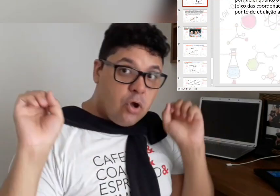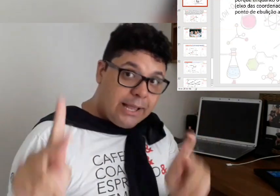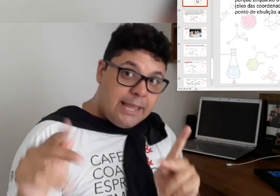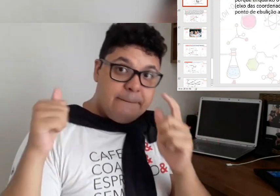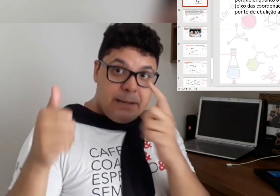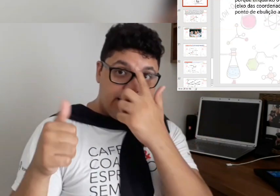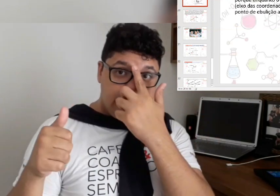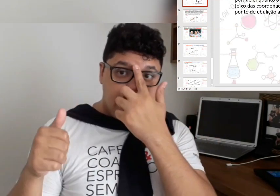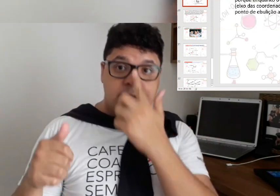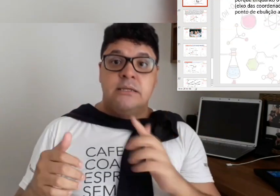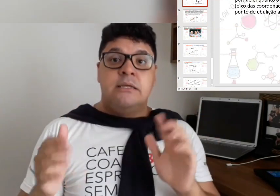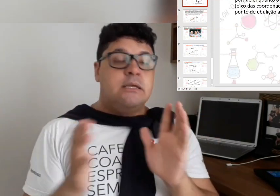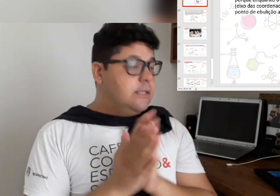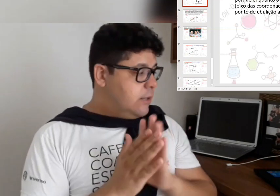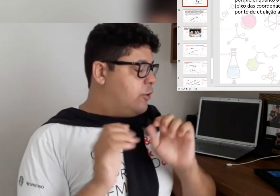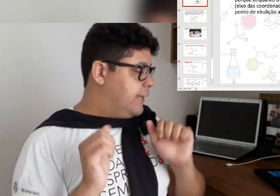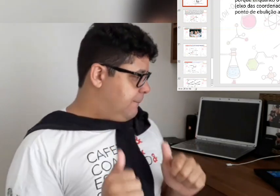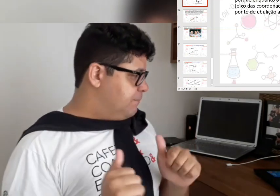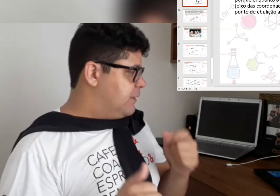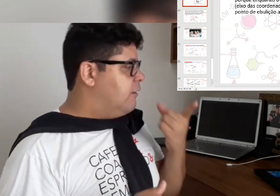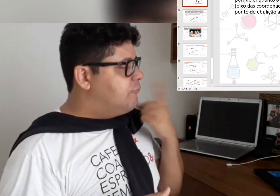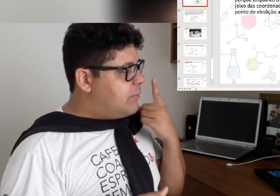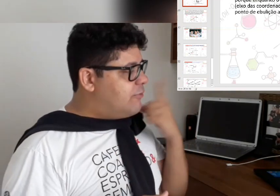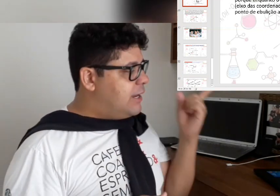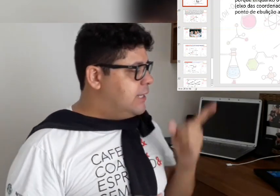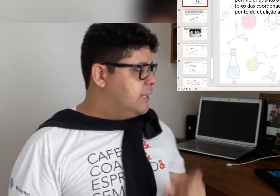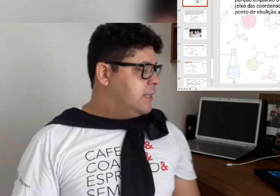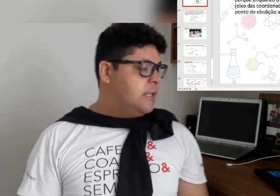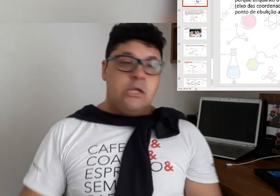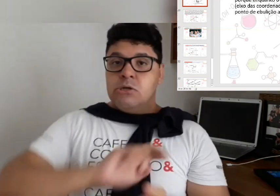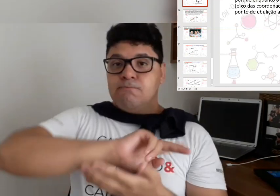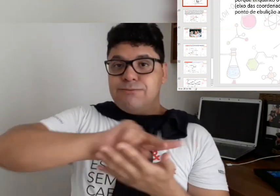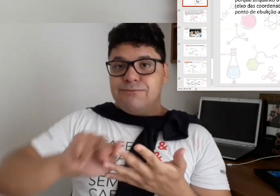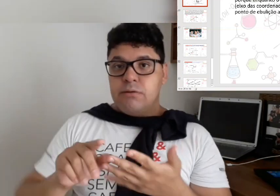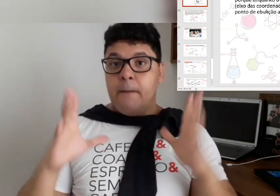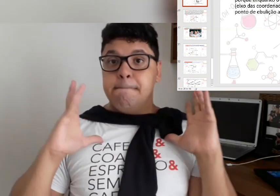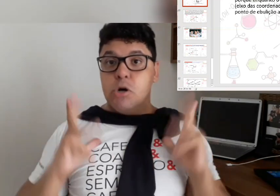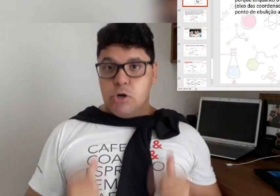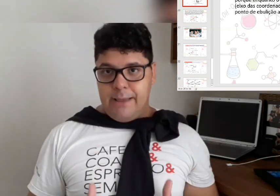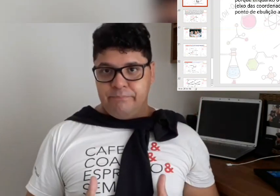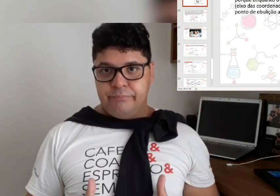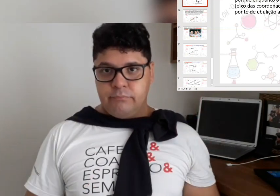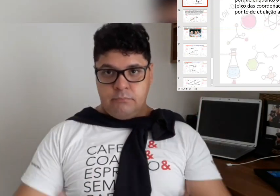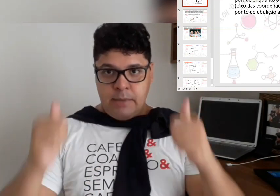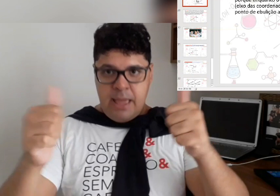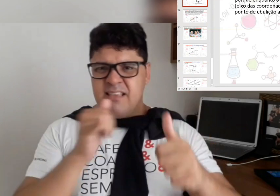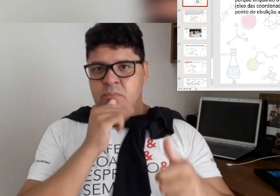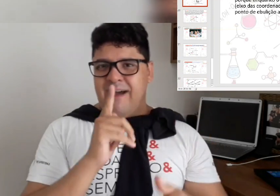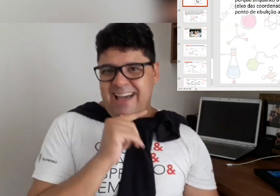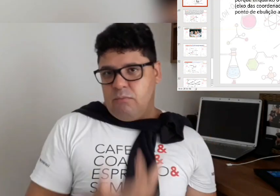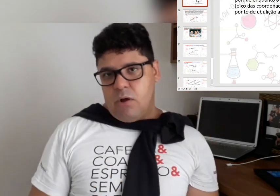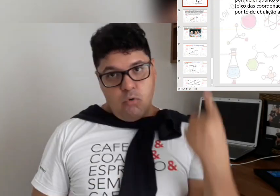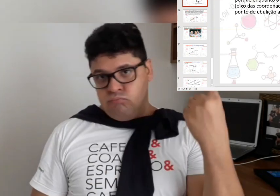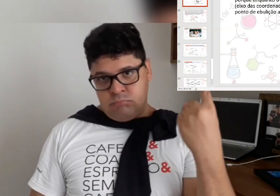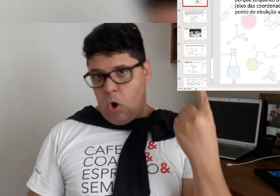gráficos, para depois a gente trabalhar com ele, tá? Então, olha lá. Substância. que é a substância pura, não é misturado, não tem